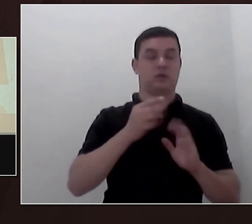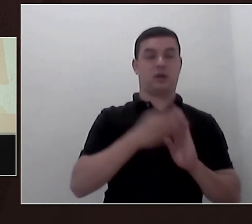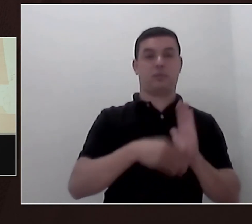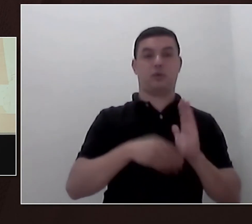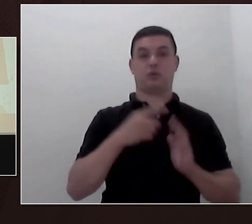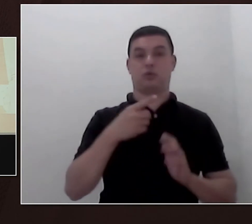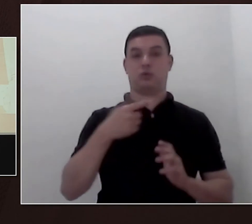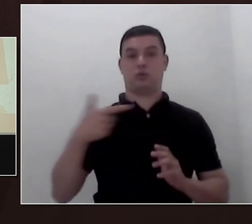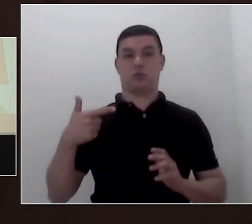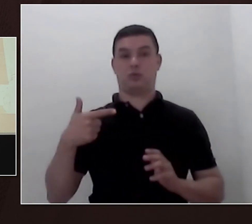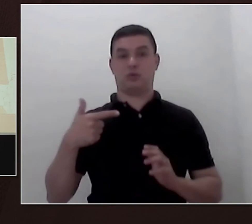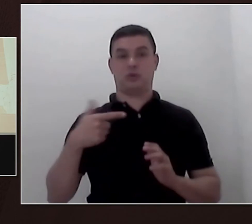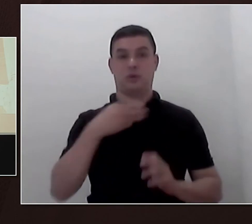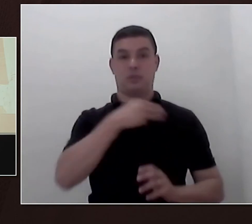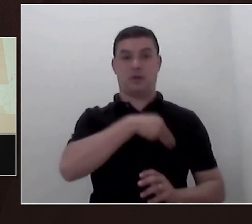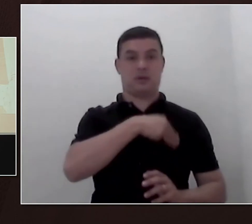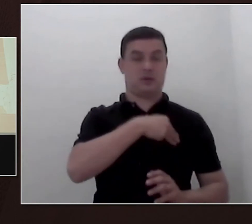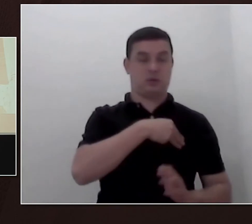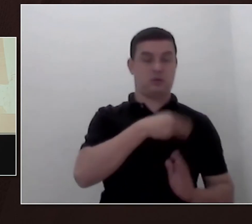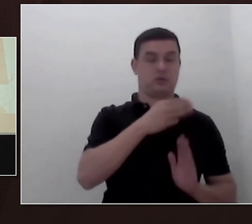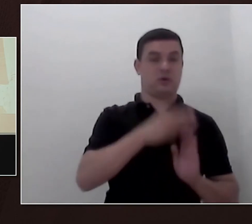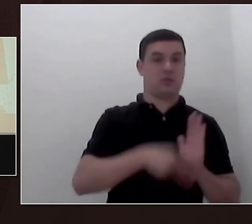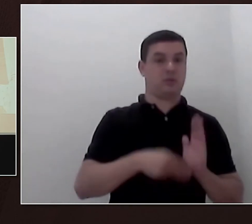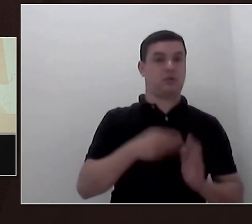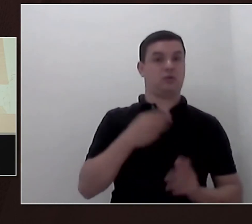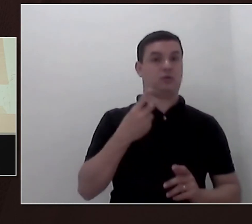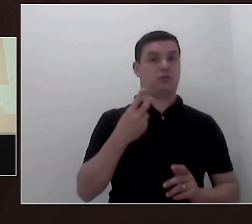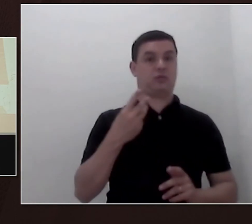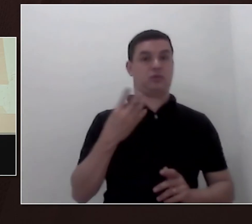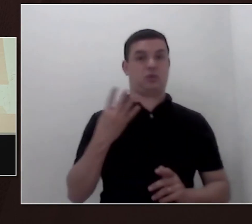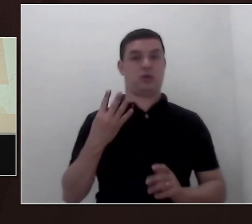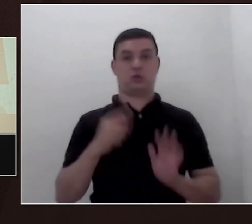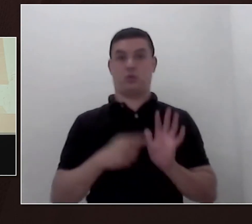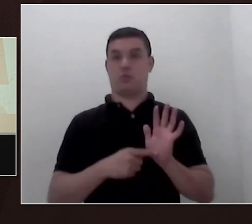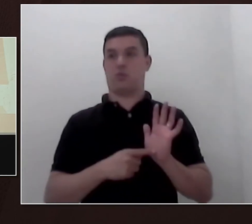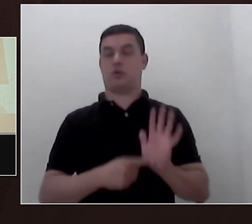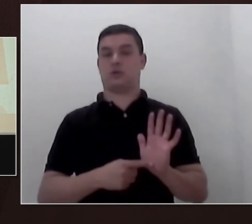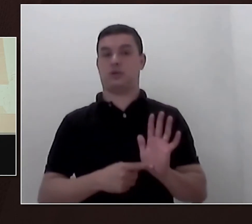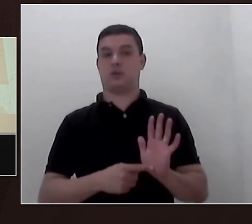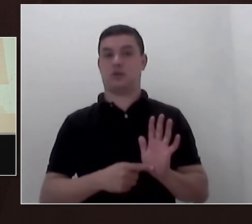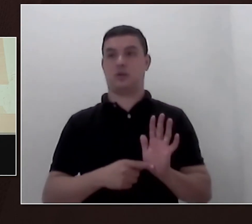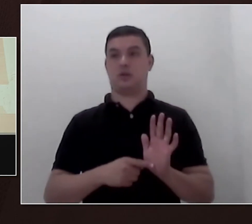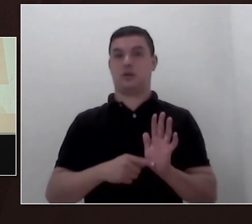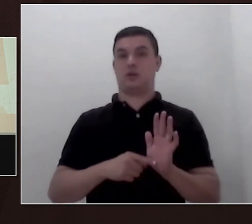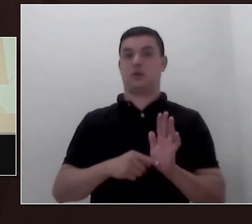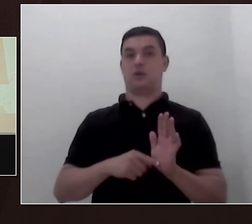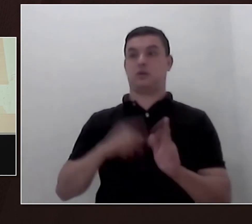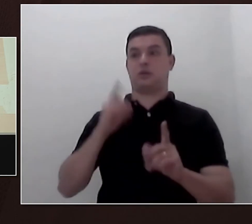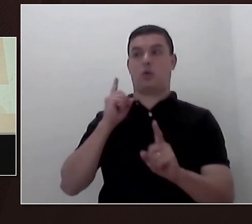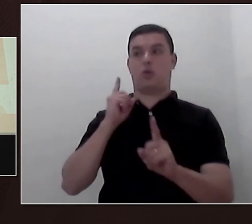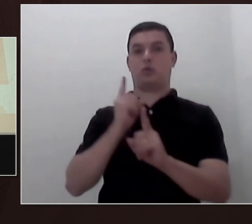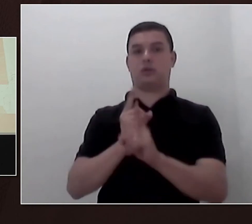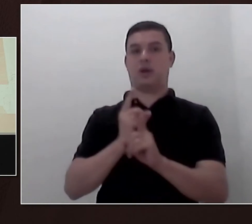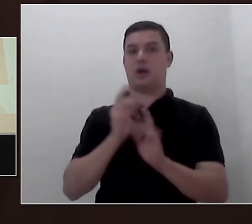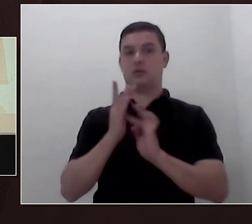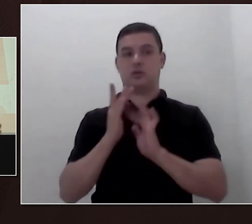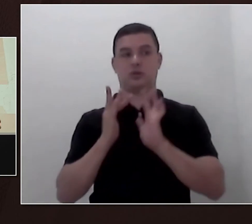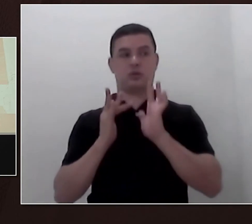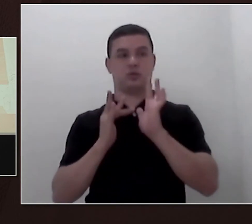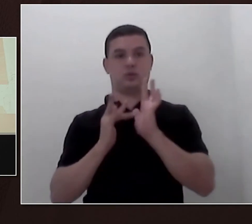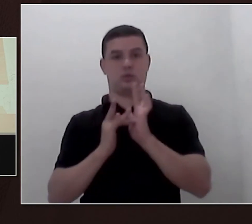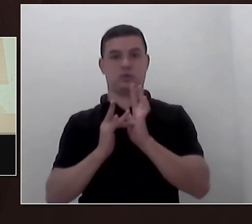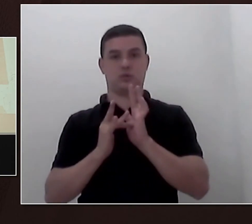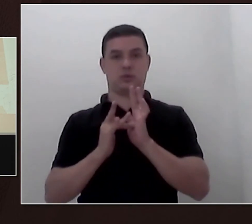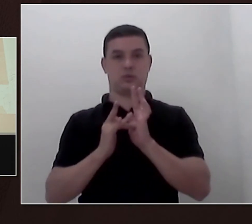Mateus 24. Se nós formos achados, quando o Senhor voltar, nós estamos cuidando na rede de